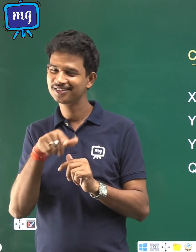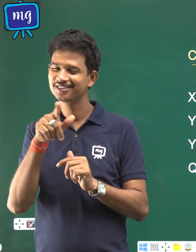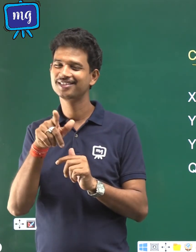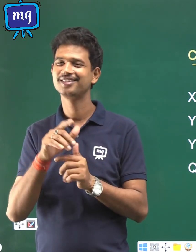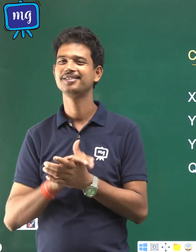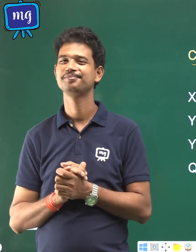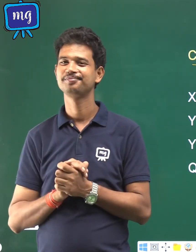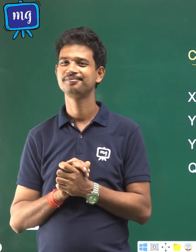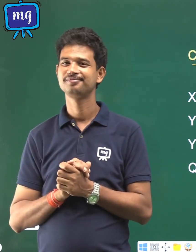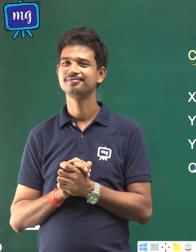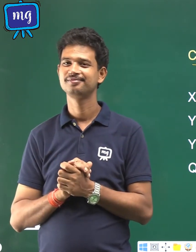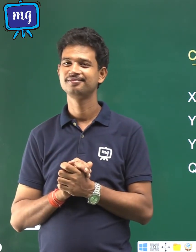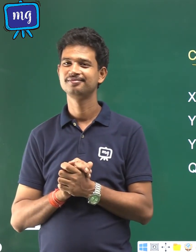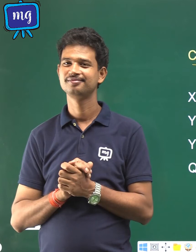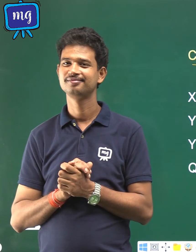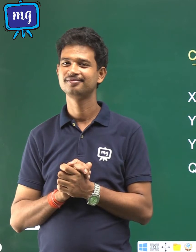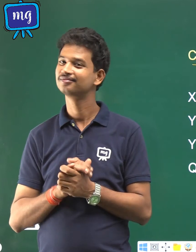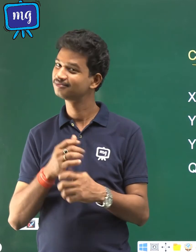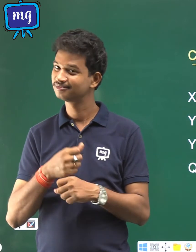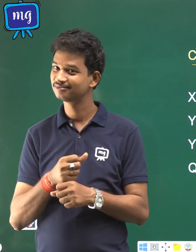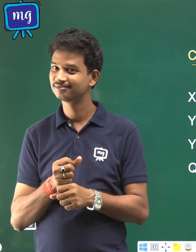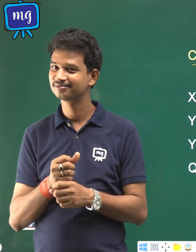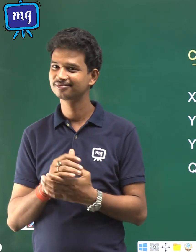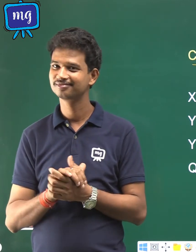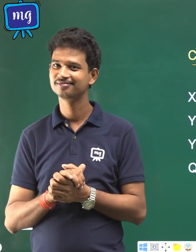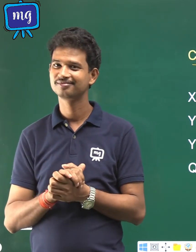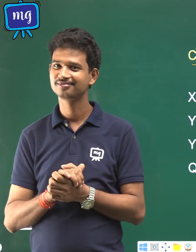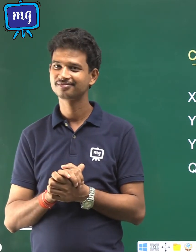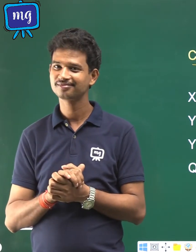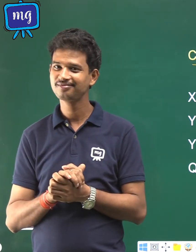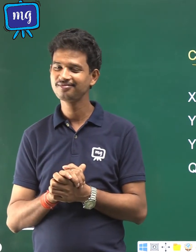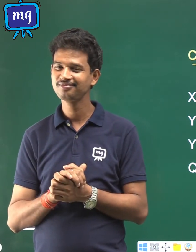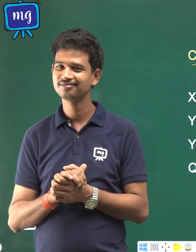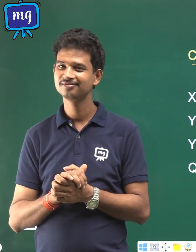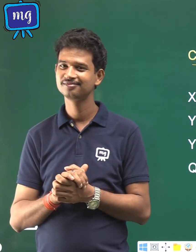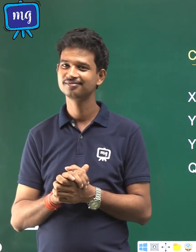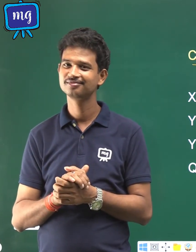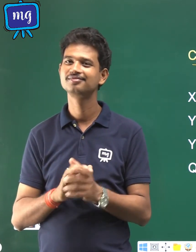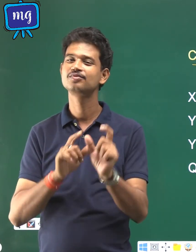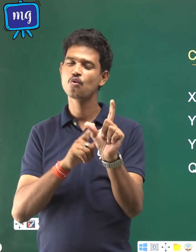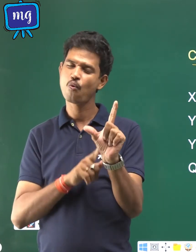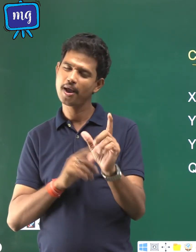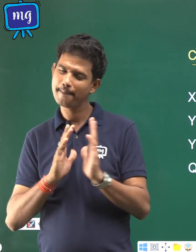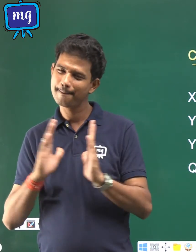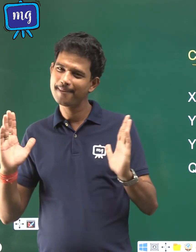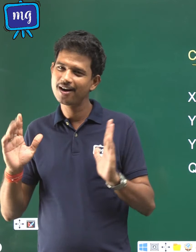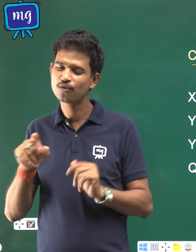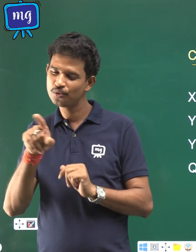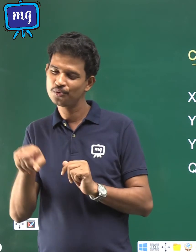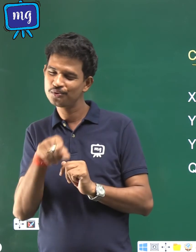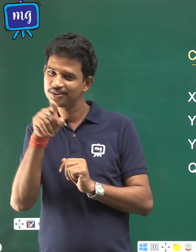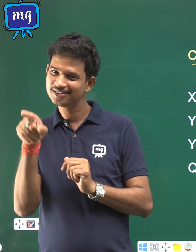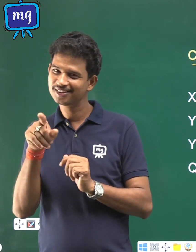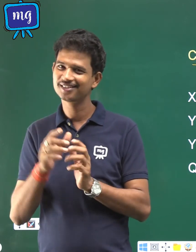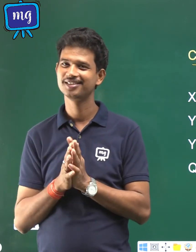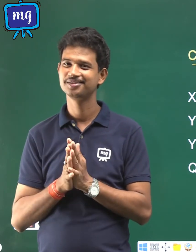सर्कल करना है। तो करें, कैपिटल Y को हमने सर्कल बनाया, कैपिटल